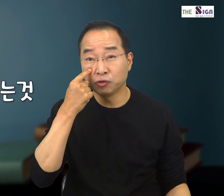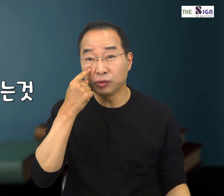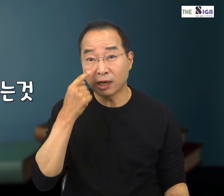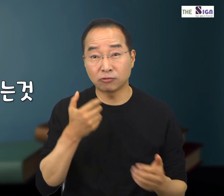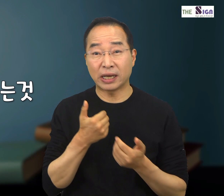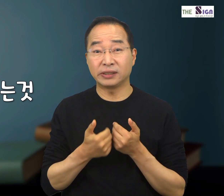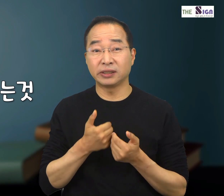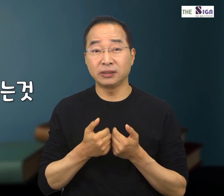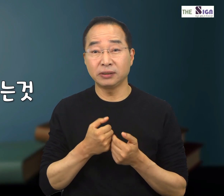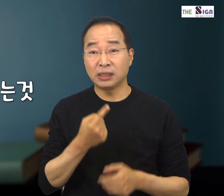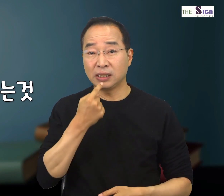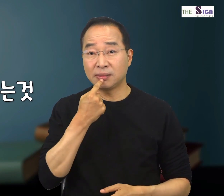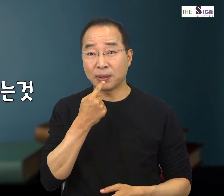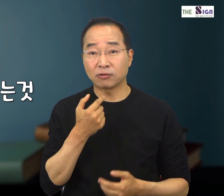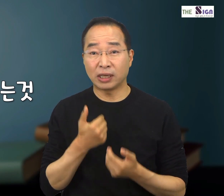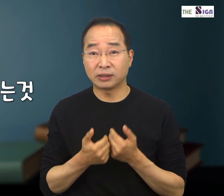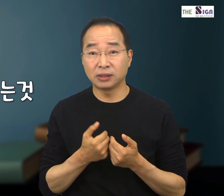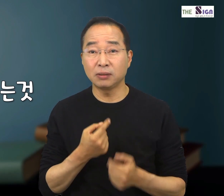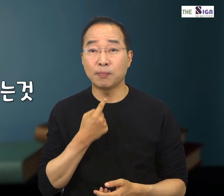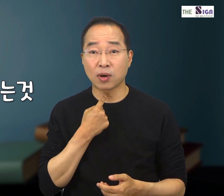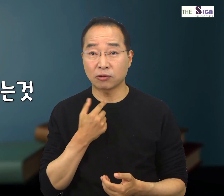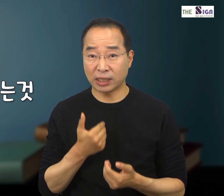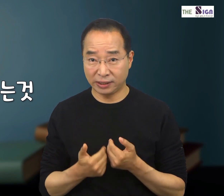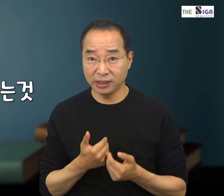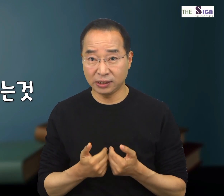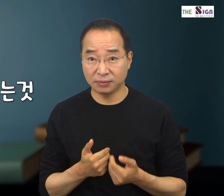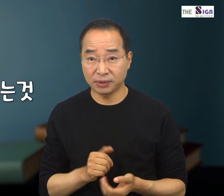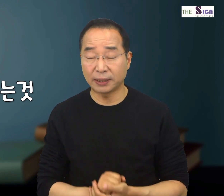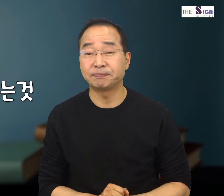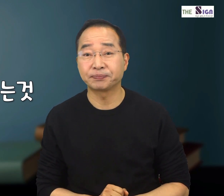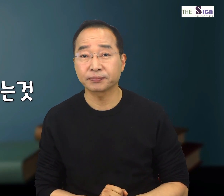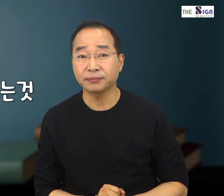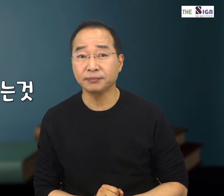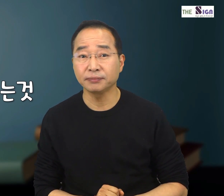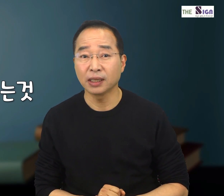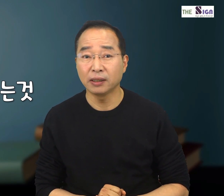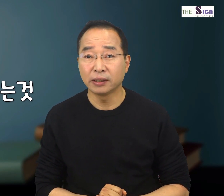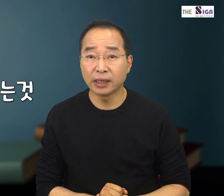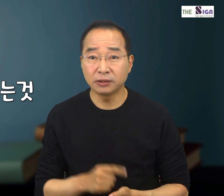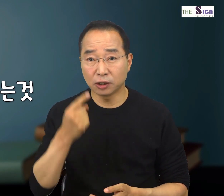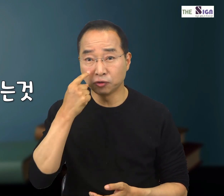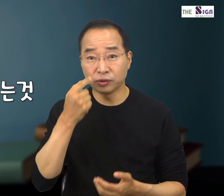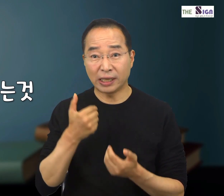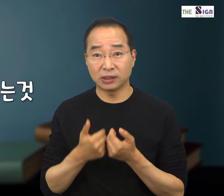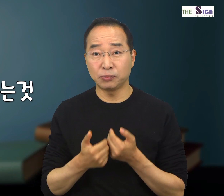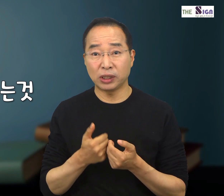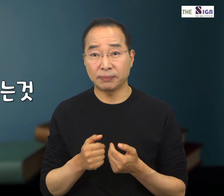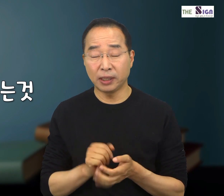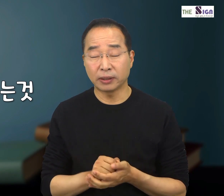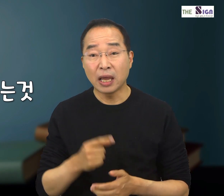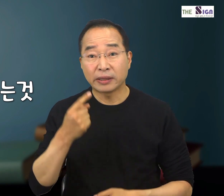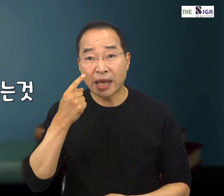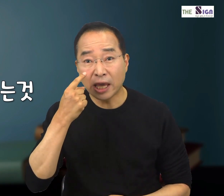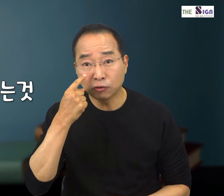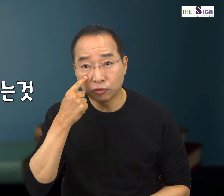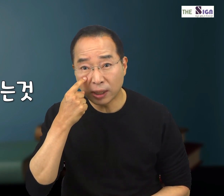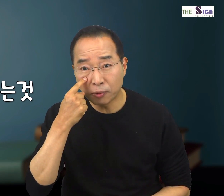눈하고 갈등, 입하고 갈등, 목하고 갈등이 있습니다. 예를 들어 눈 갈등 뭐냐면 내 눈에